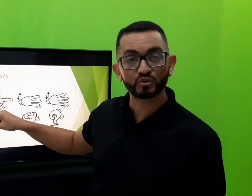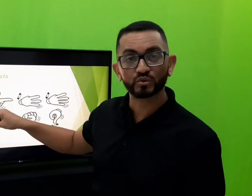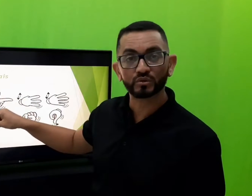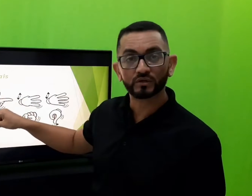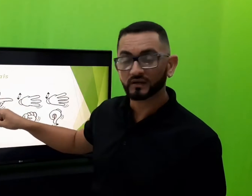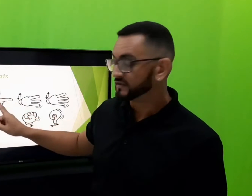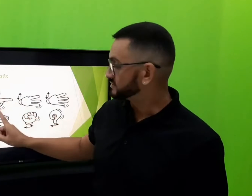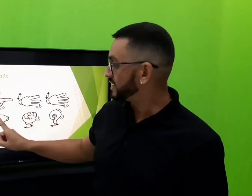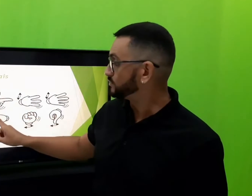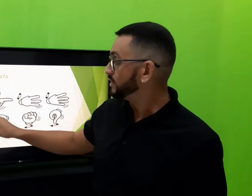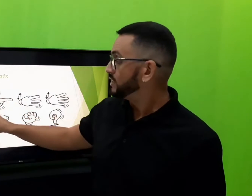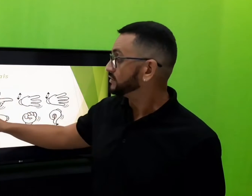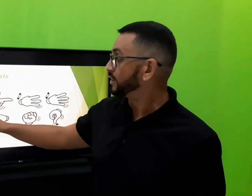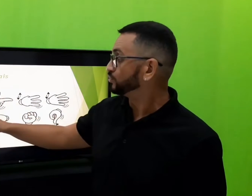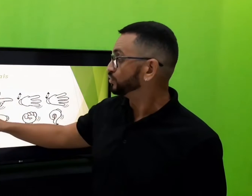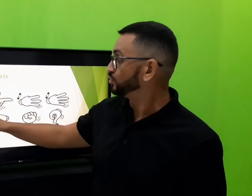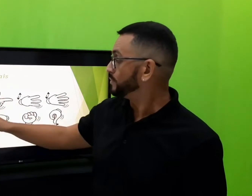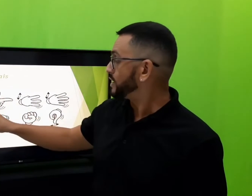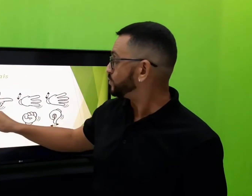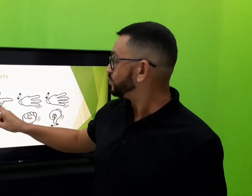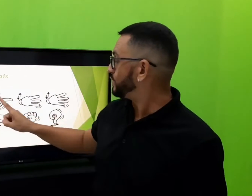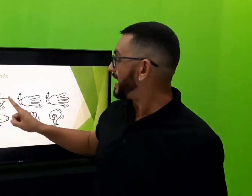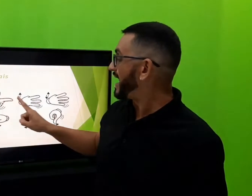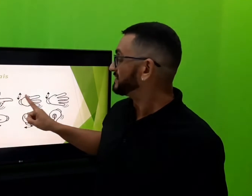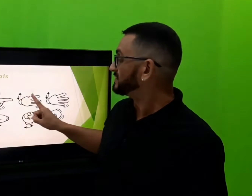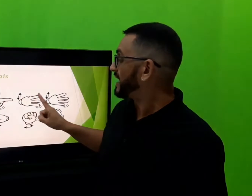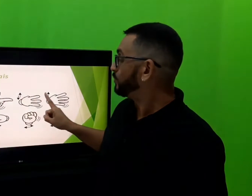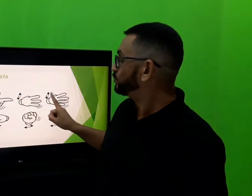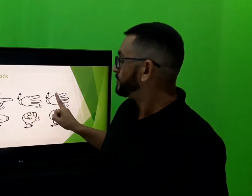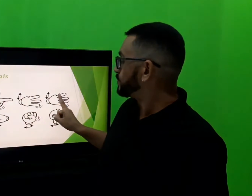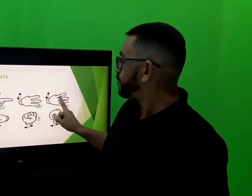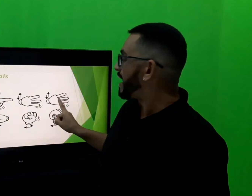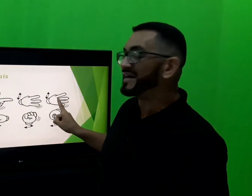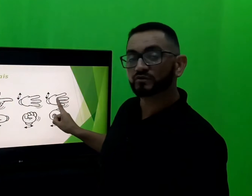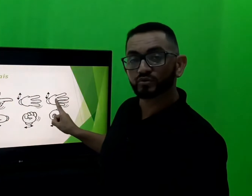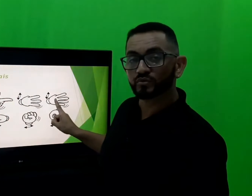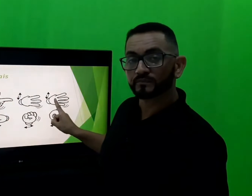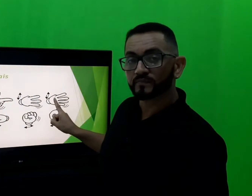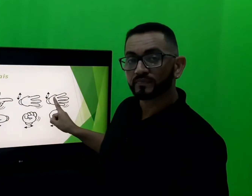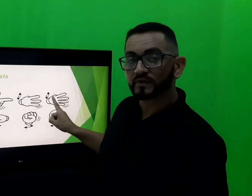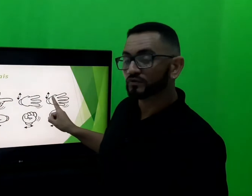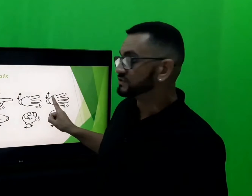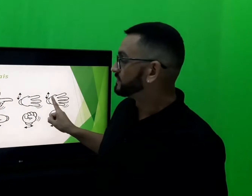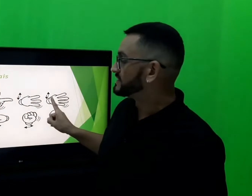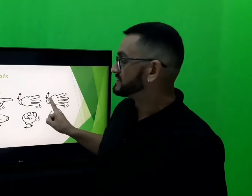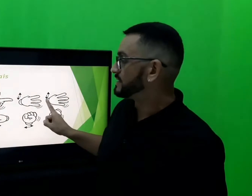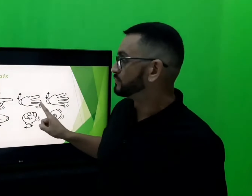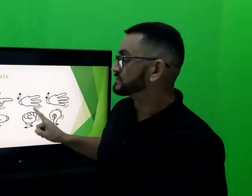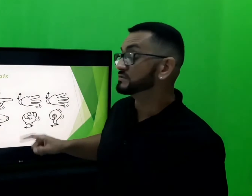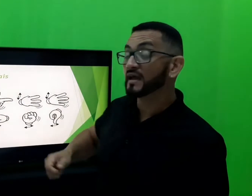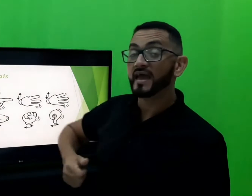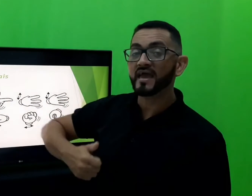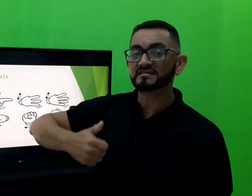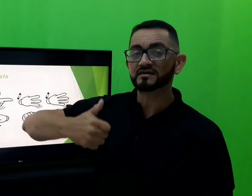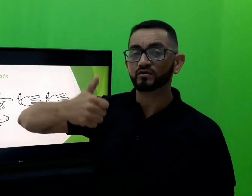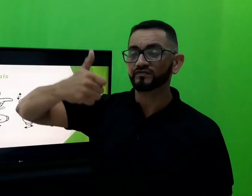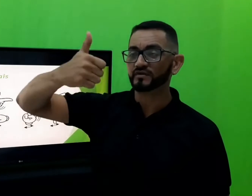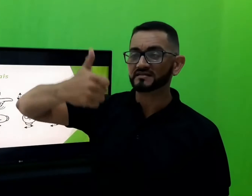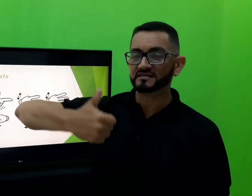baixo, certo? Então, do número 1 até o número 4, nós fazemos essa